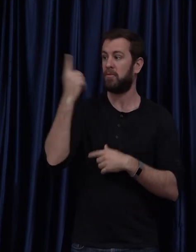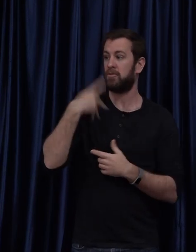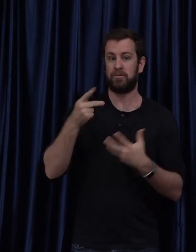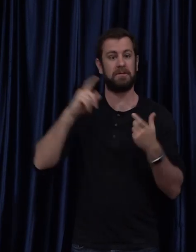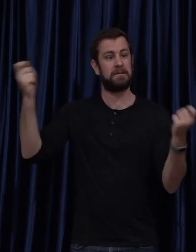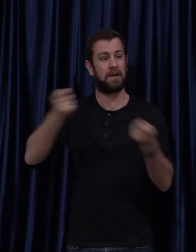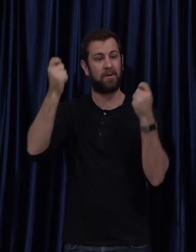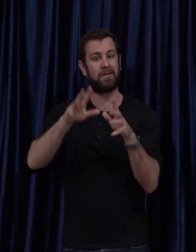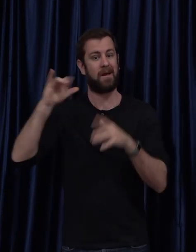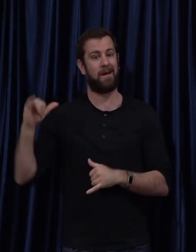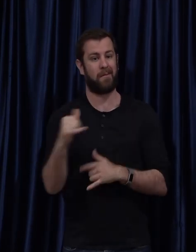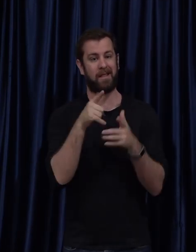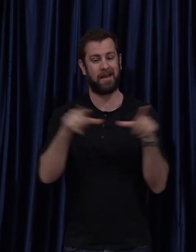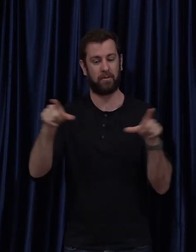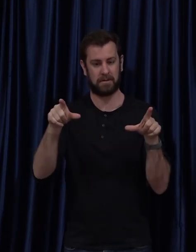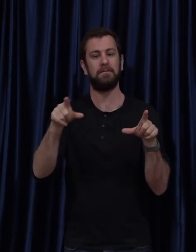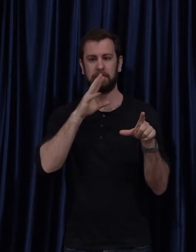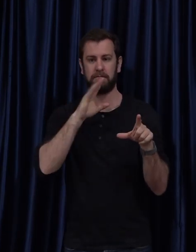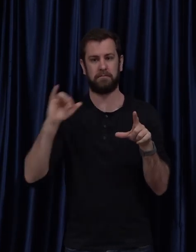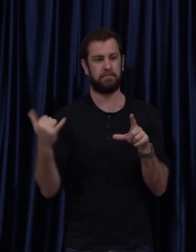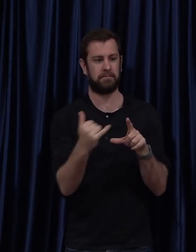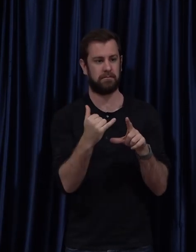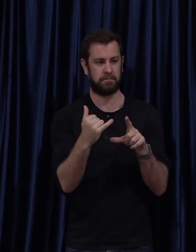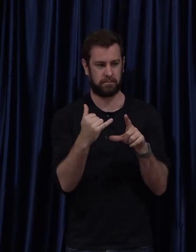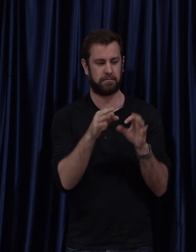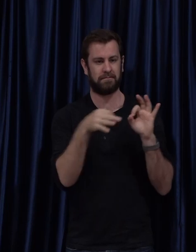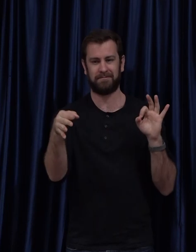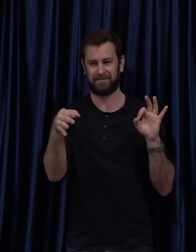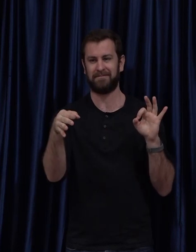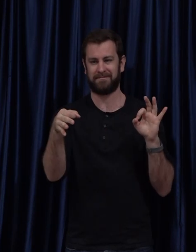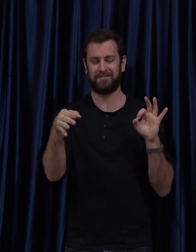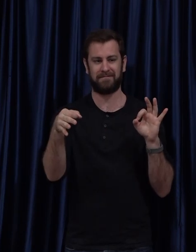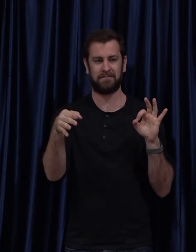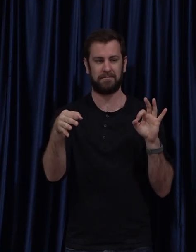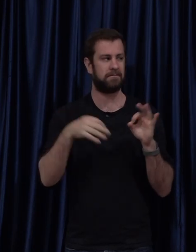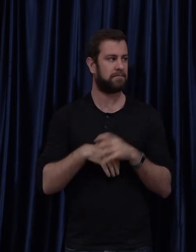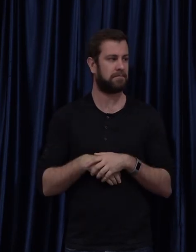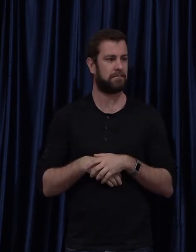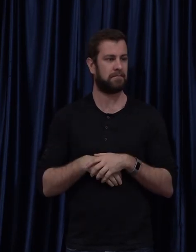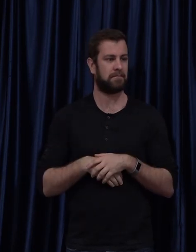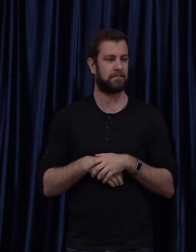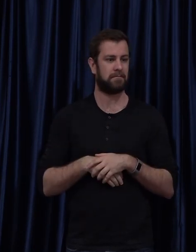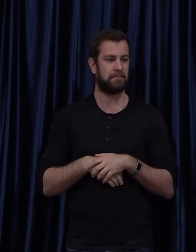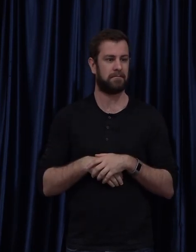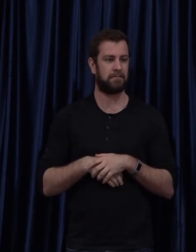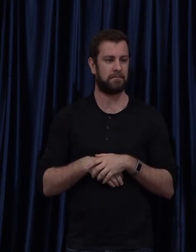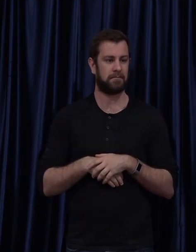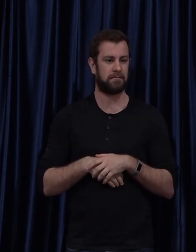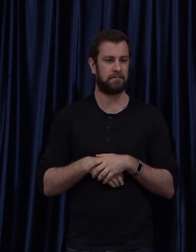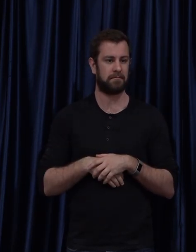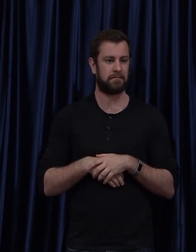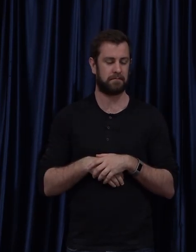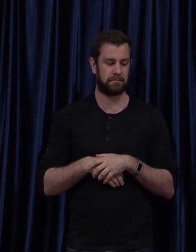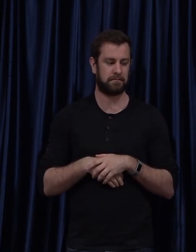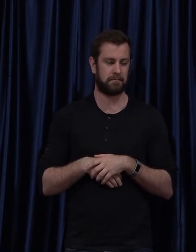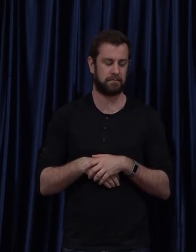language, صَبْرُكَ فِي مُصِيبَتِكَ خَيْرٌ مِّنْ جَزْعِكَ وَجَزْعُكَ فِي